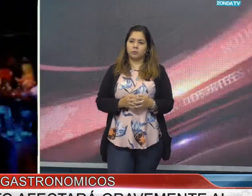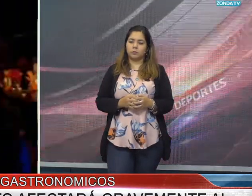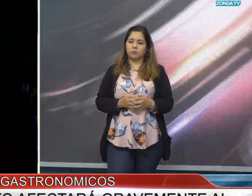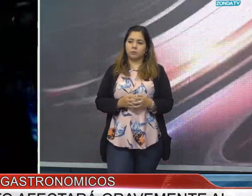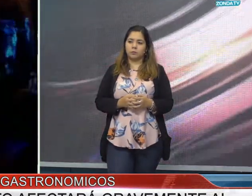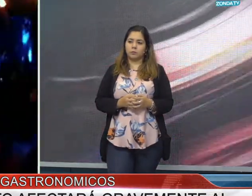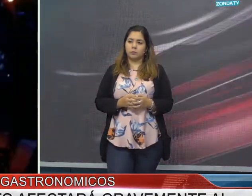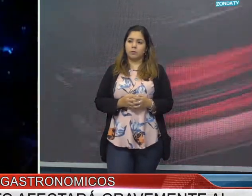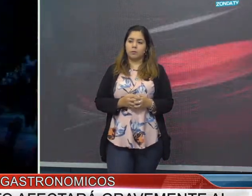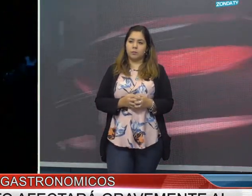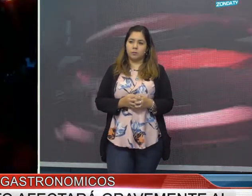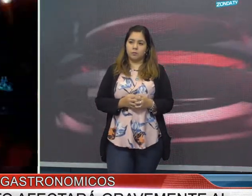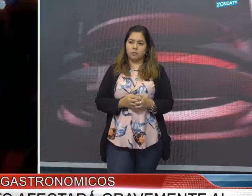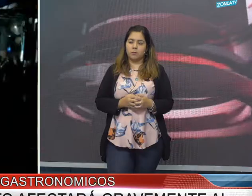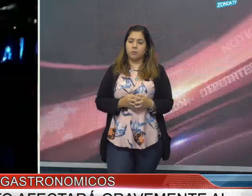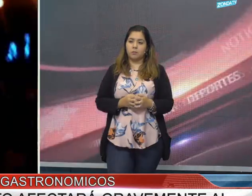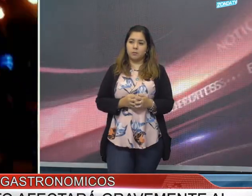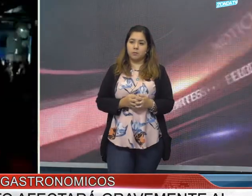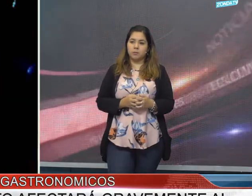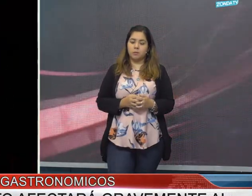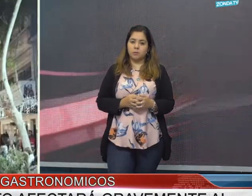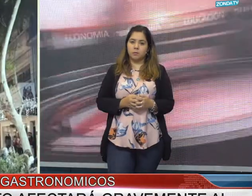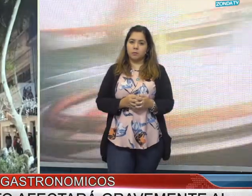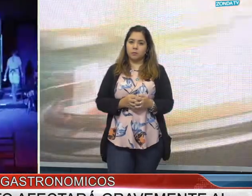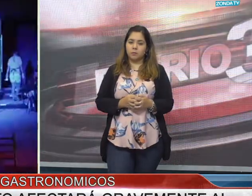del sector en forma urgente, porque